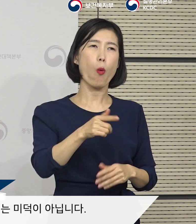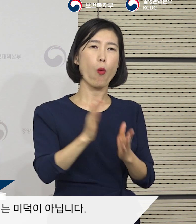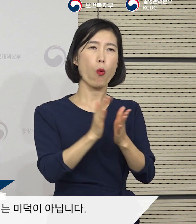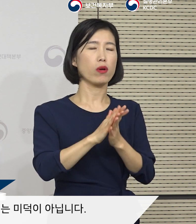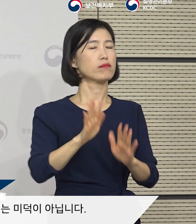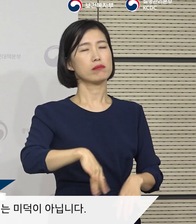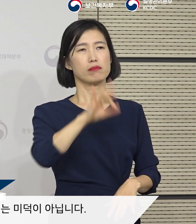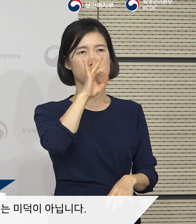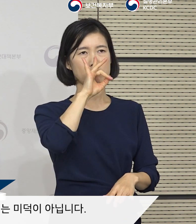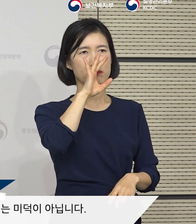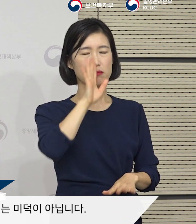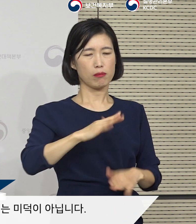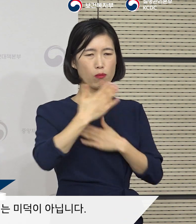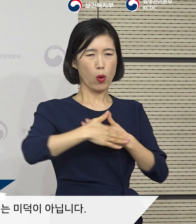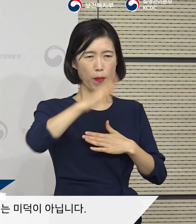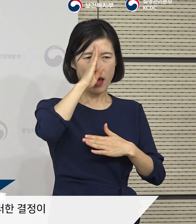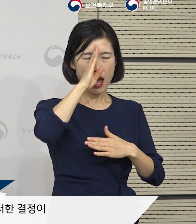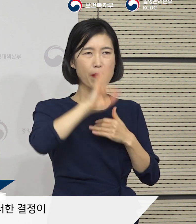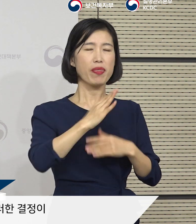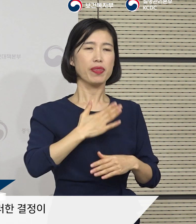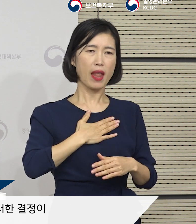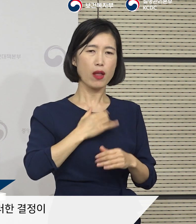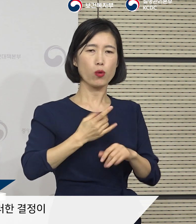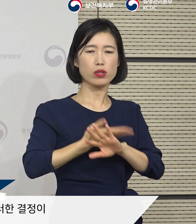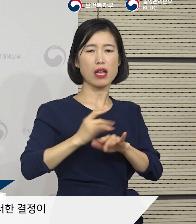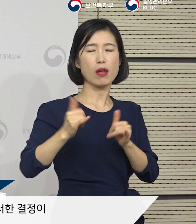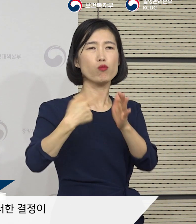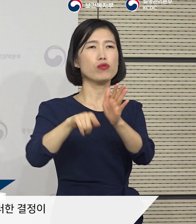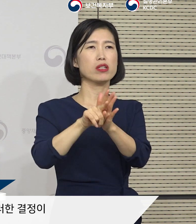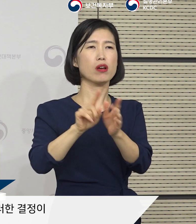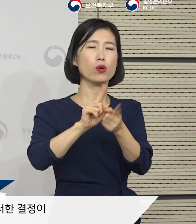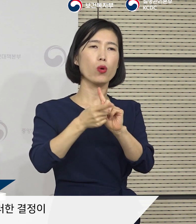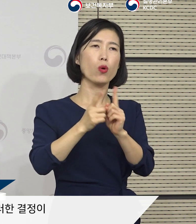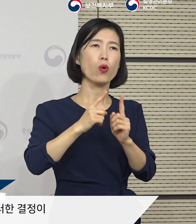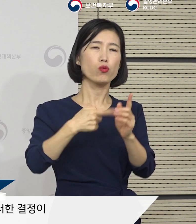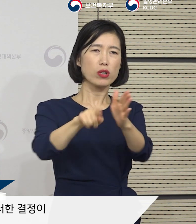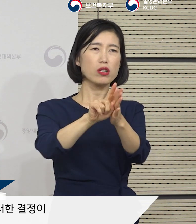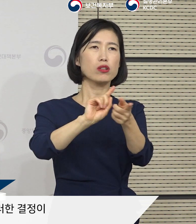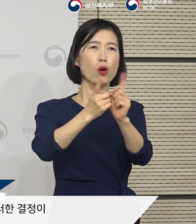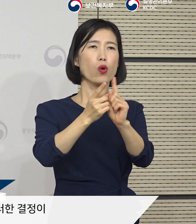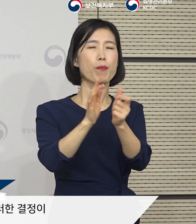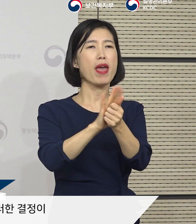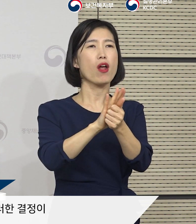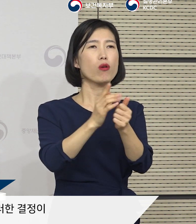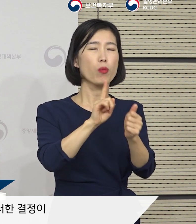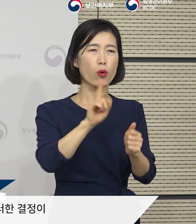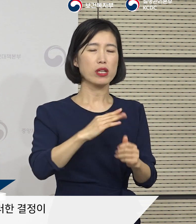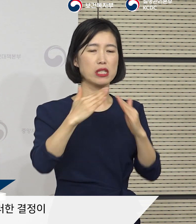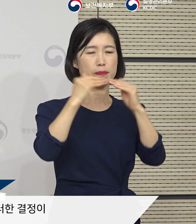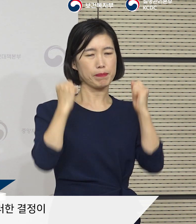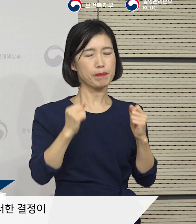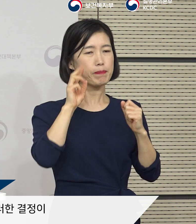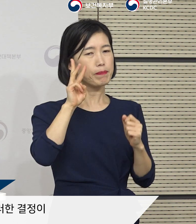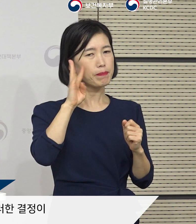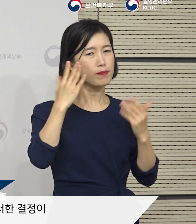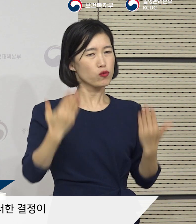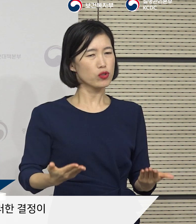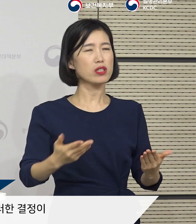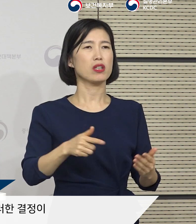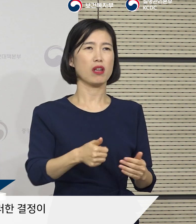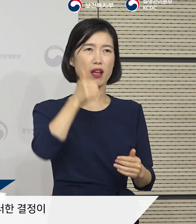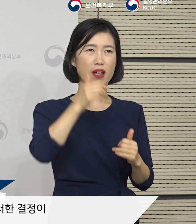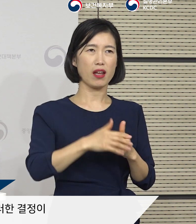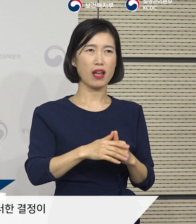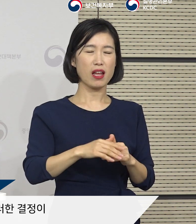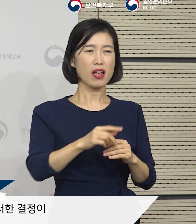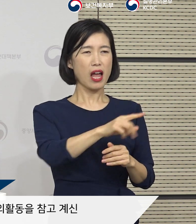좋은 경우 나와 주변의 모두를 위해 집에서 3, 4일 정도 휴식을 취하는 것이 미덕이고 이러한 결정이 존중되는